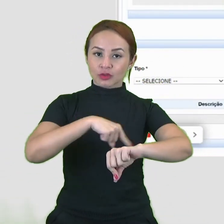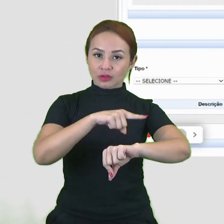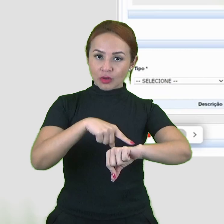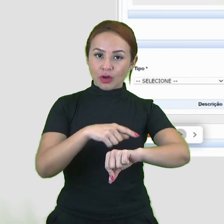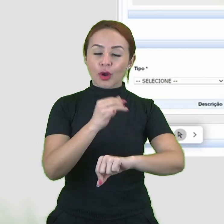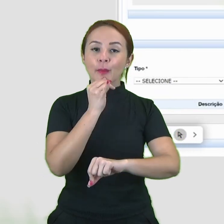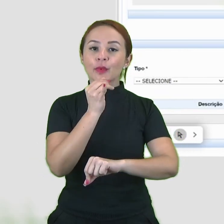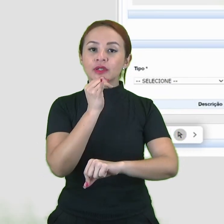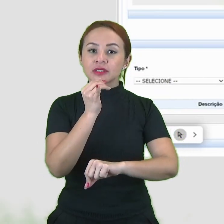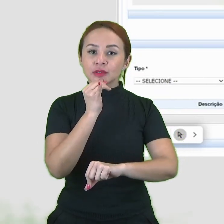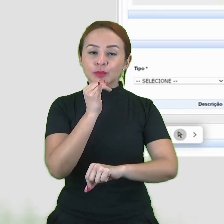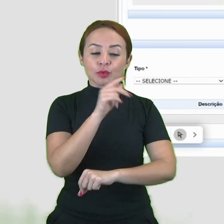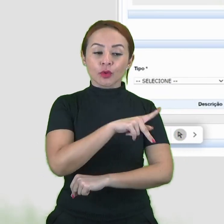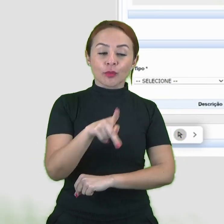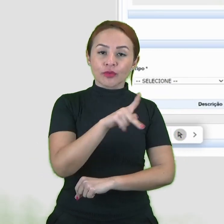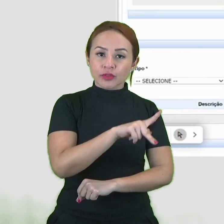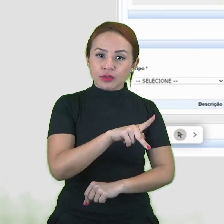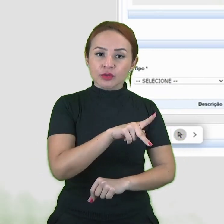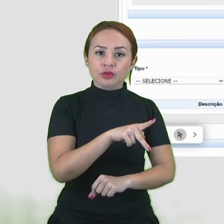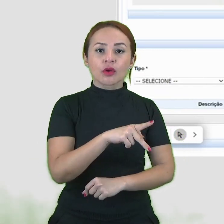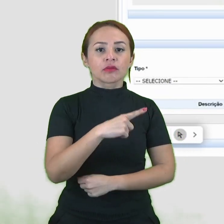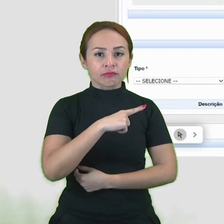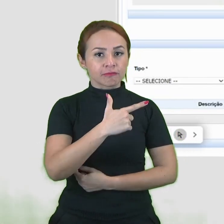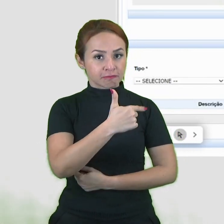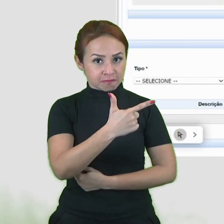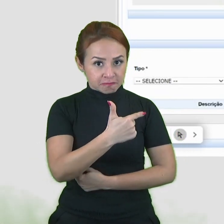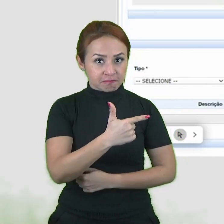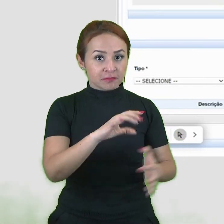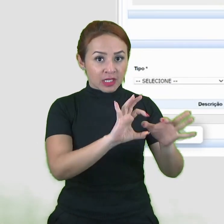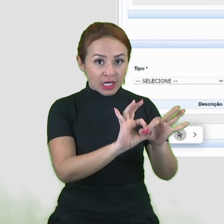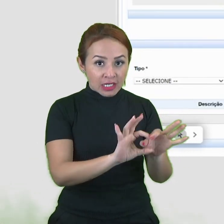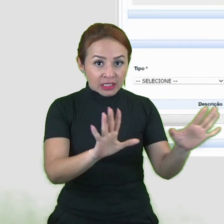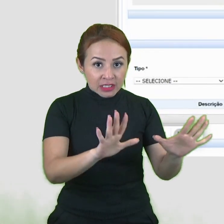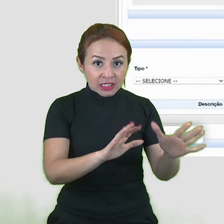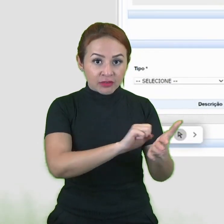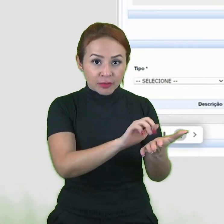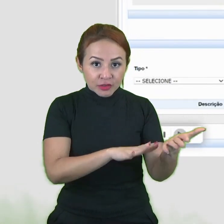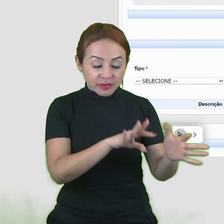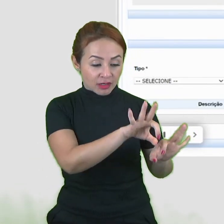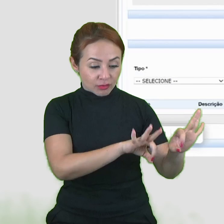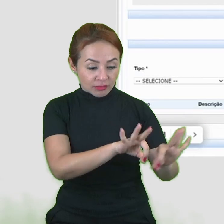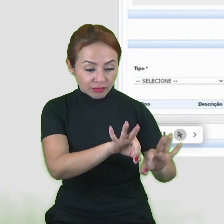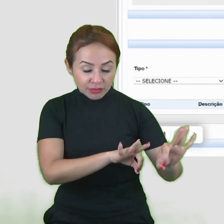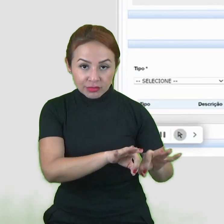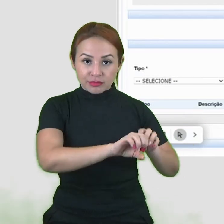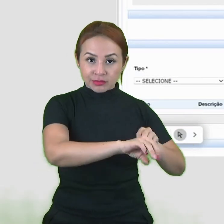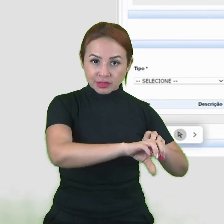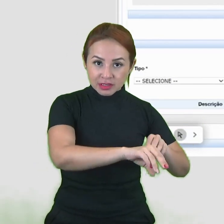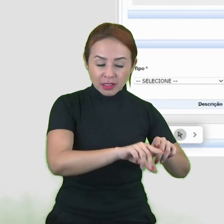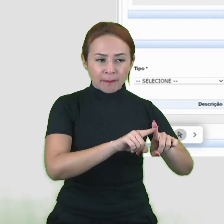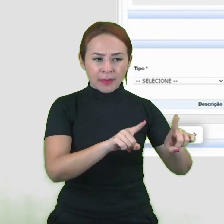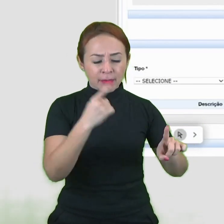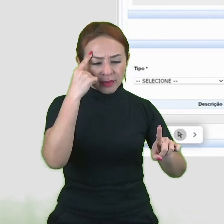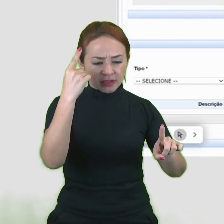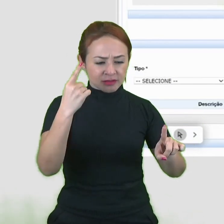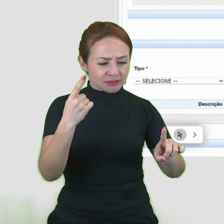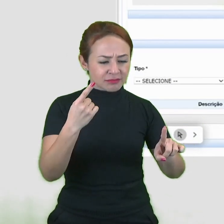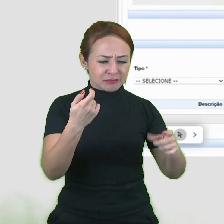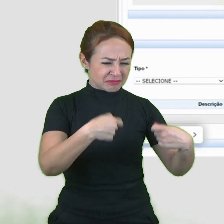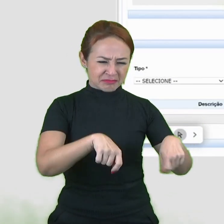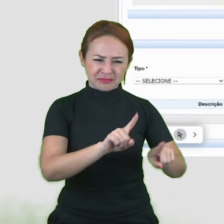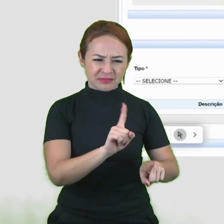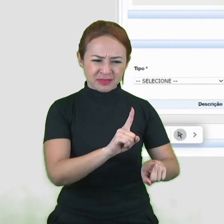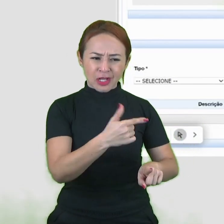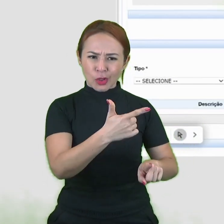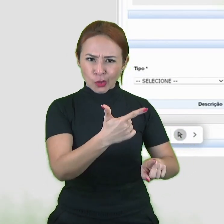docente entende que 12 horas para atividades de organização de ensino não são necessárias. Então, ele pode vir aqui